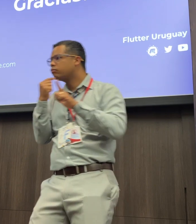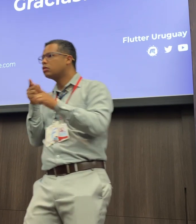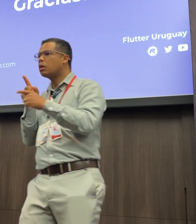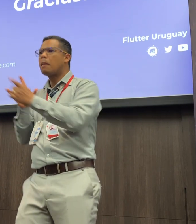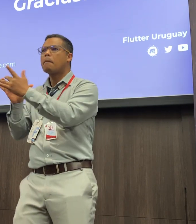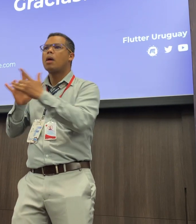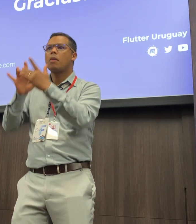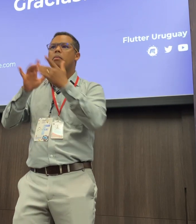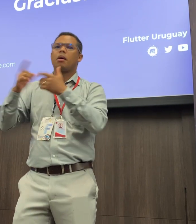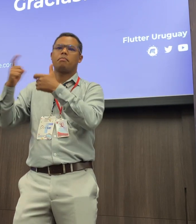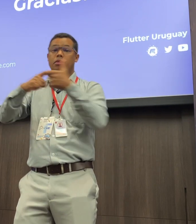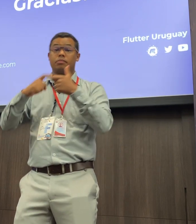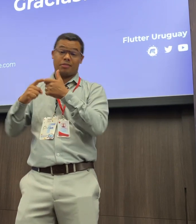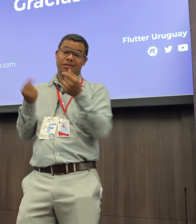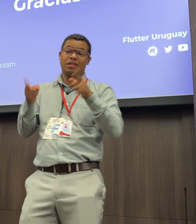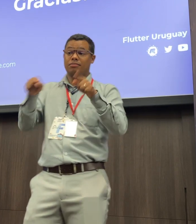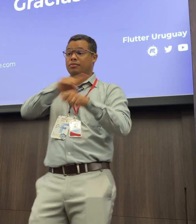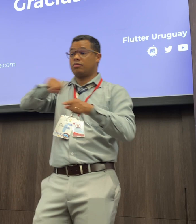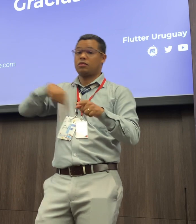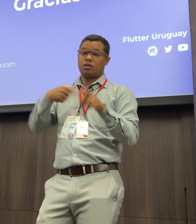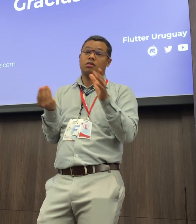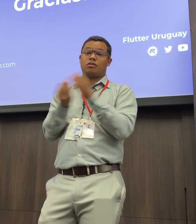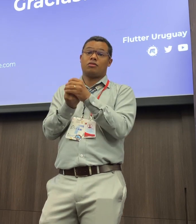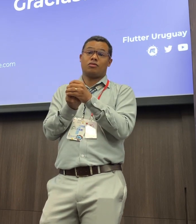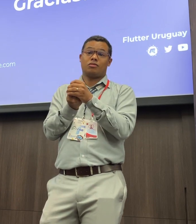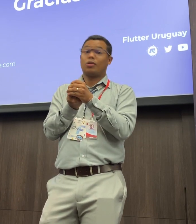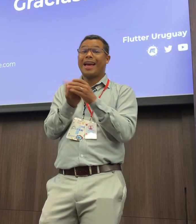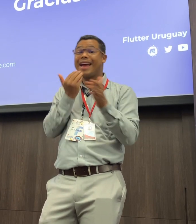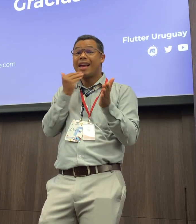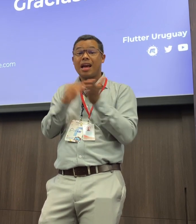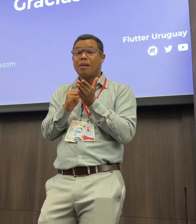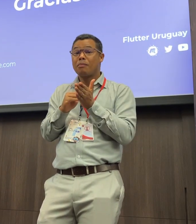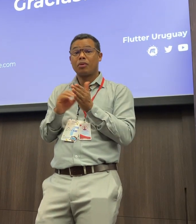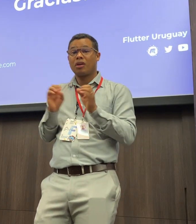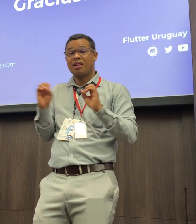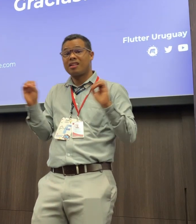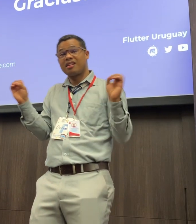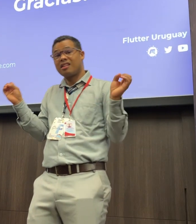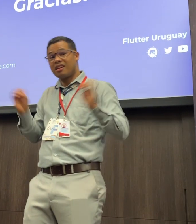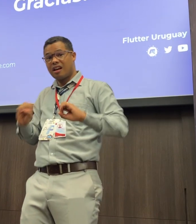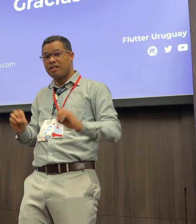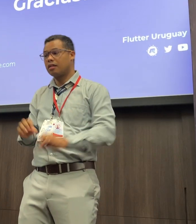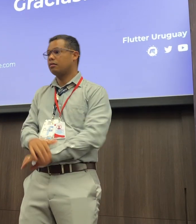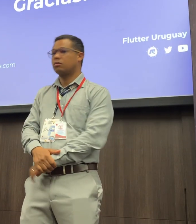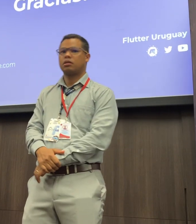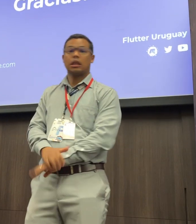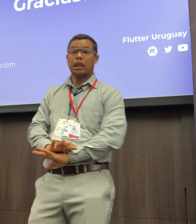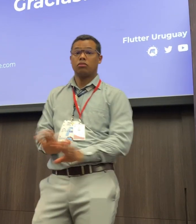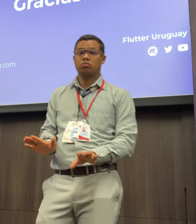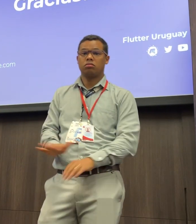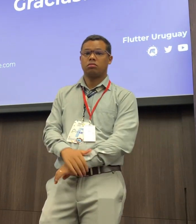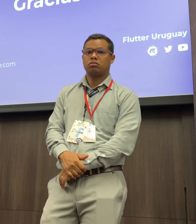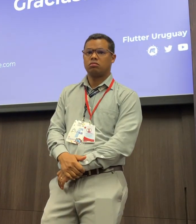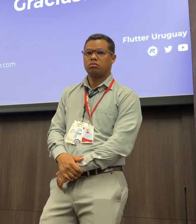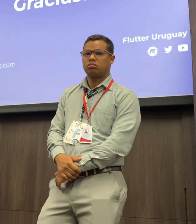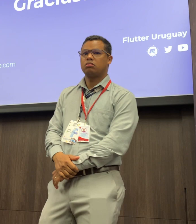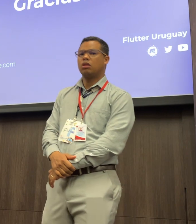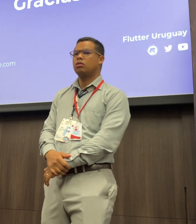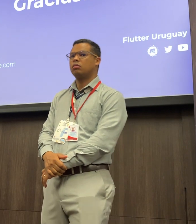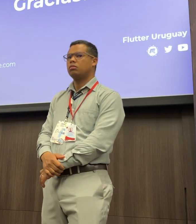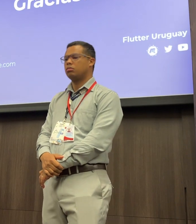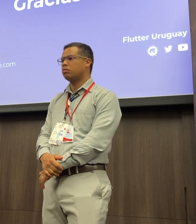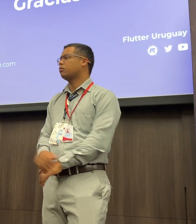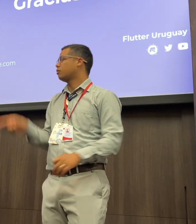sean más privados, porque si no cualquiera va a poder estar invocando los métodos, ¿no? Así que básicamente setear